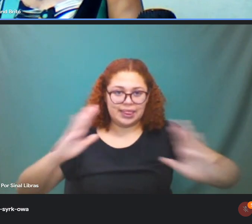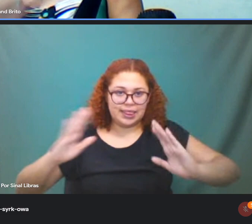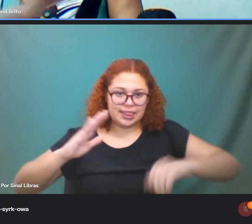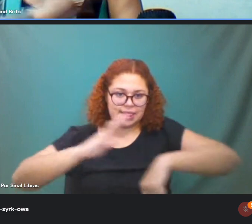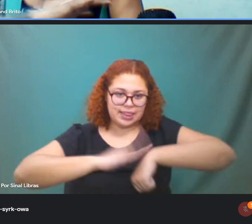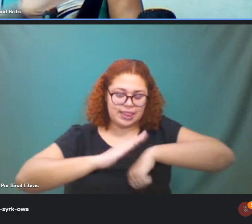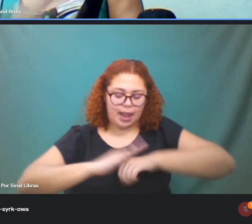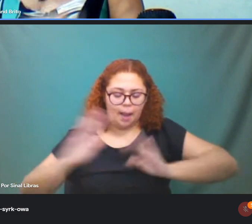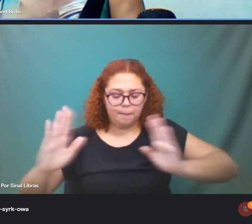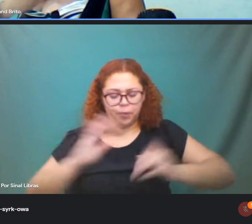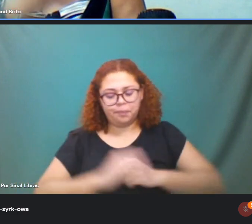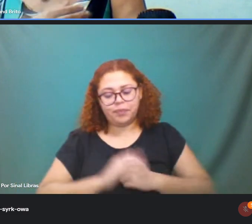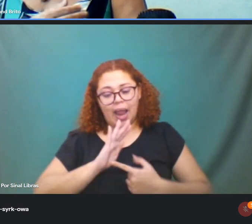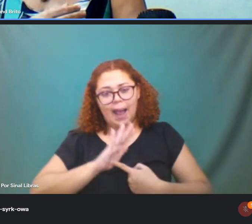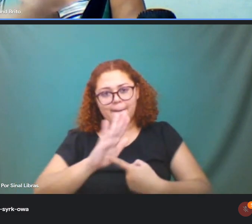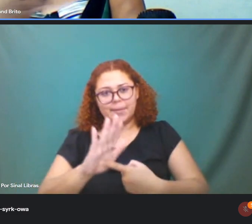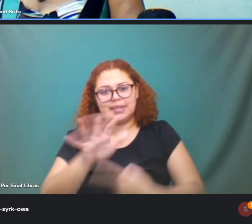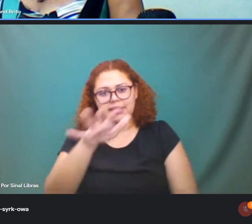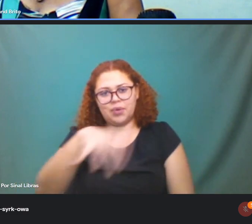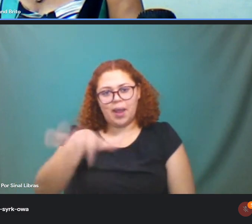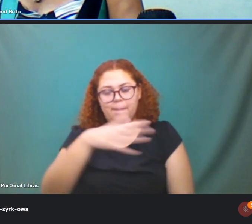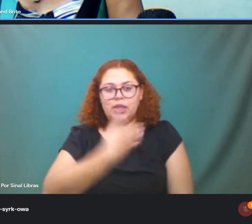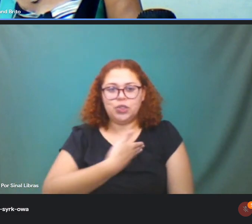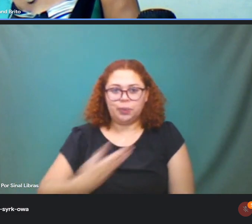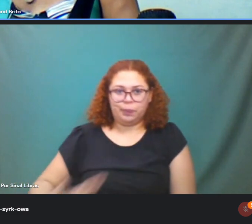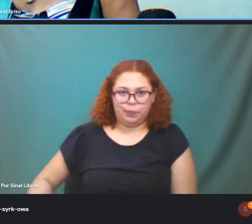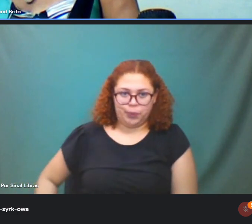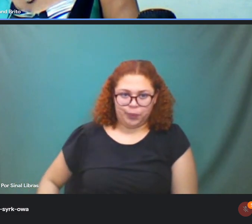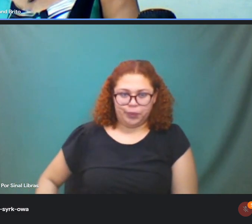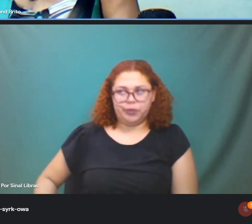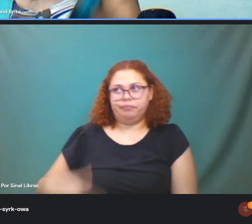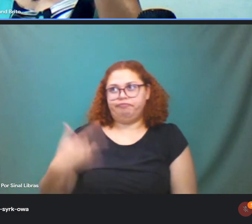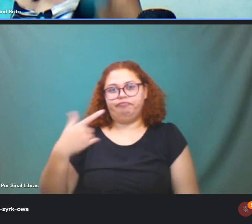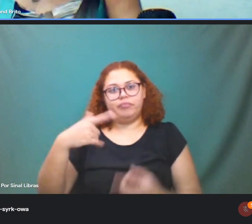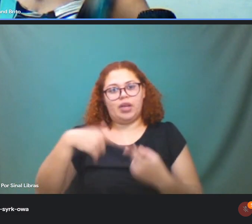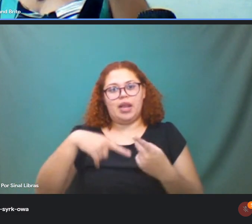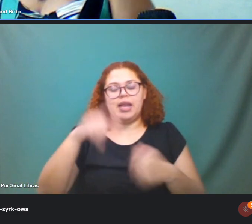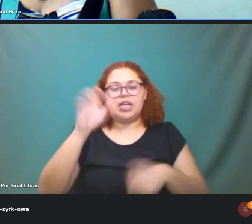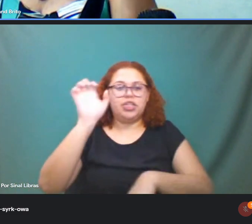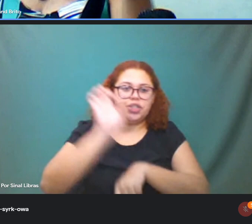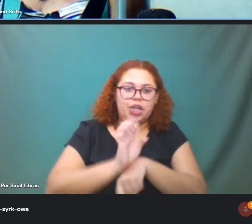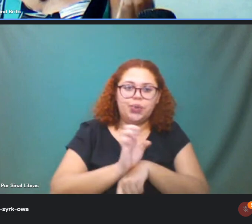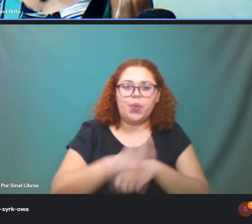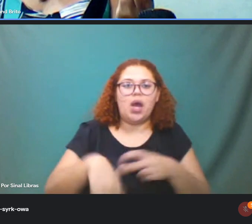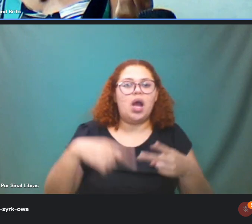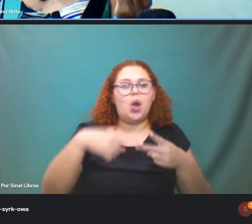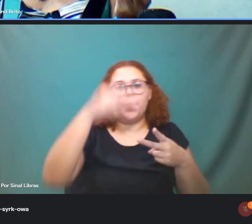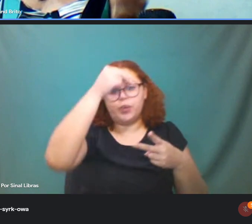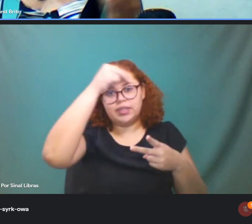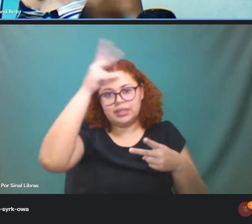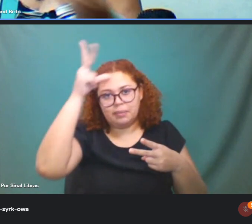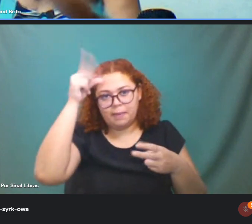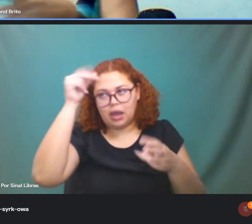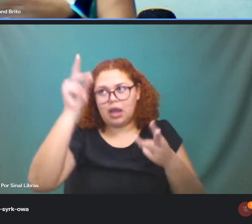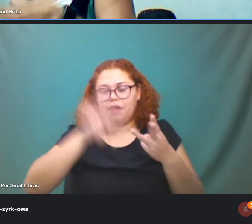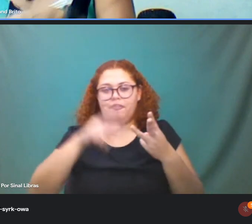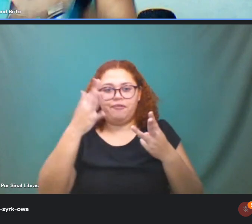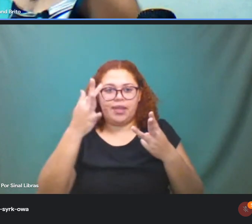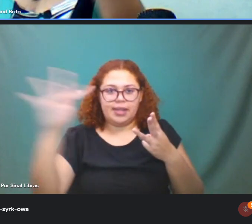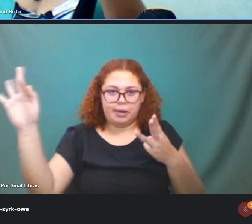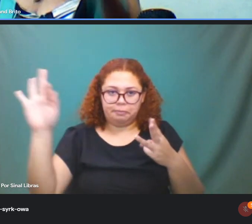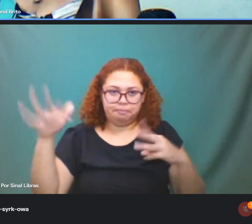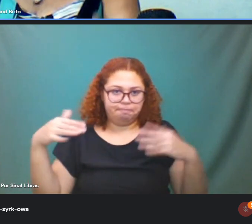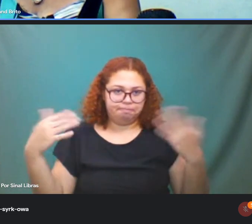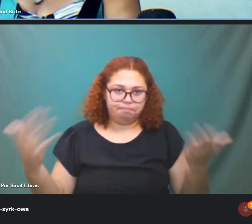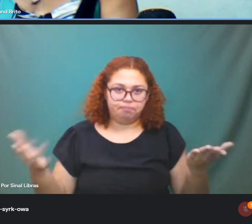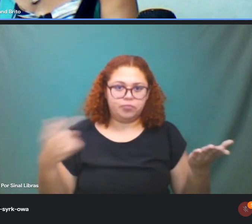público, seja lá qual for, municipal, estadual ou federal, primeiro você se apresenta, ou se você vai comprar,